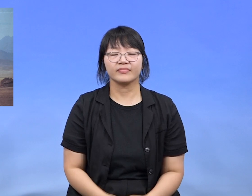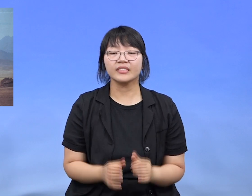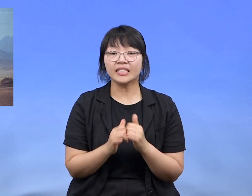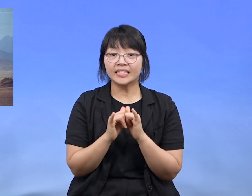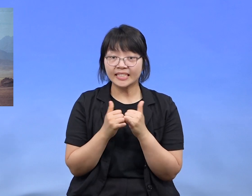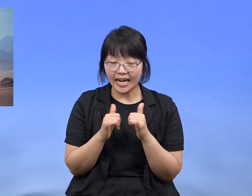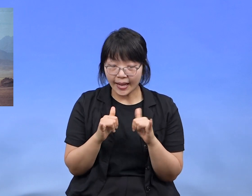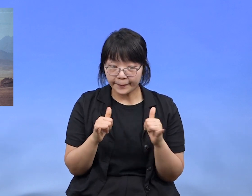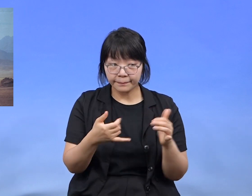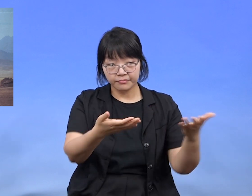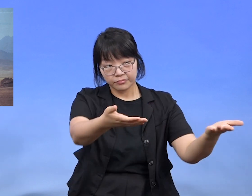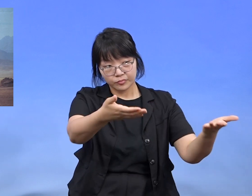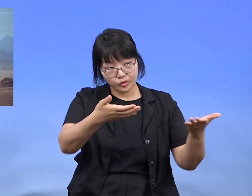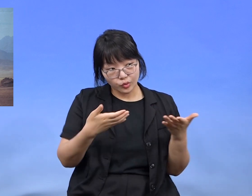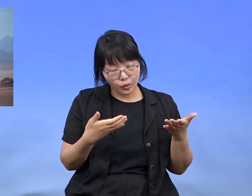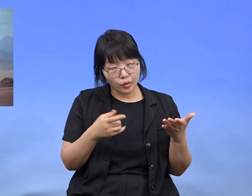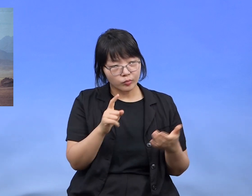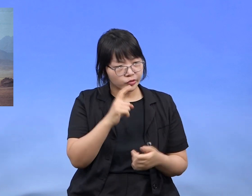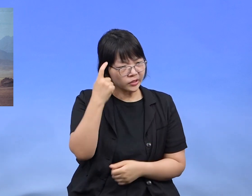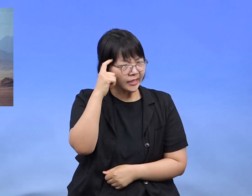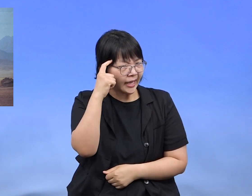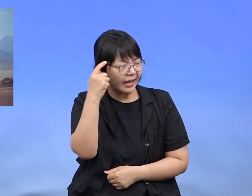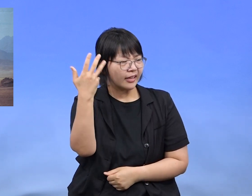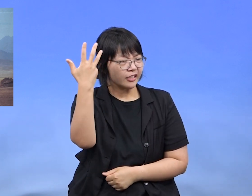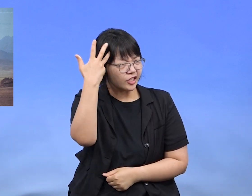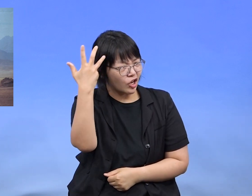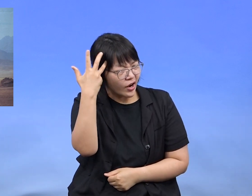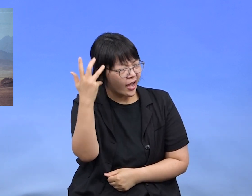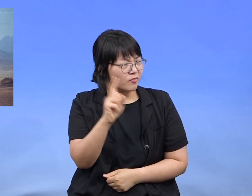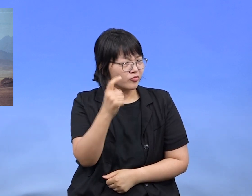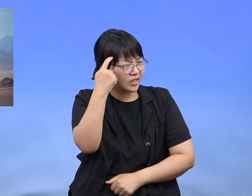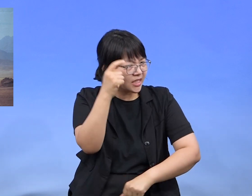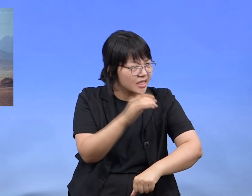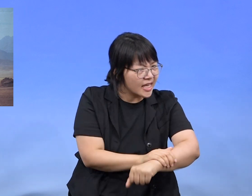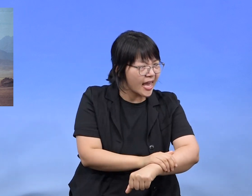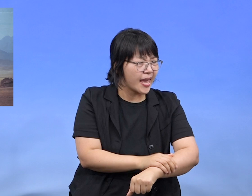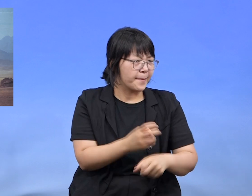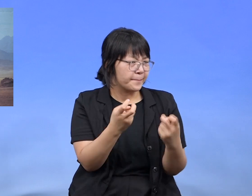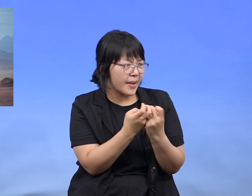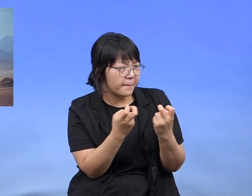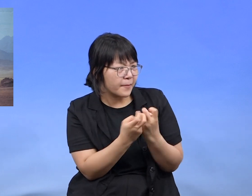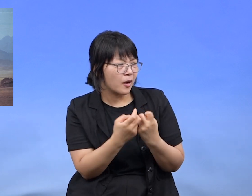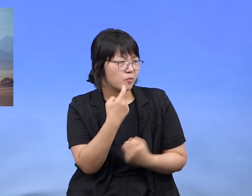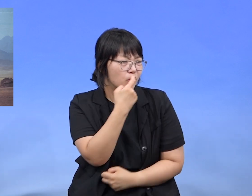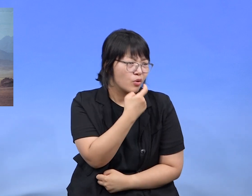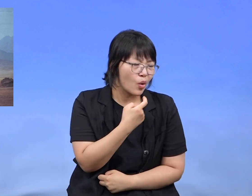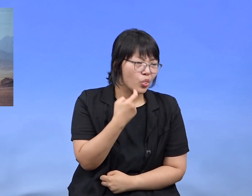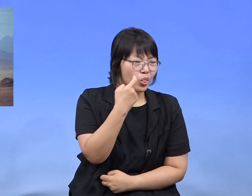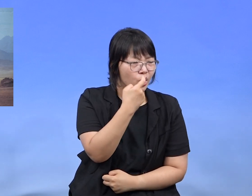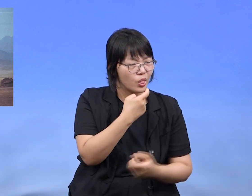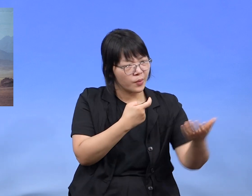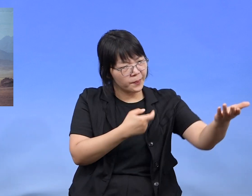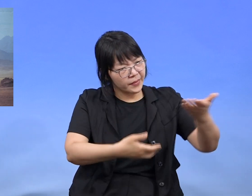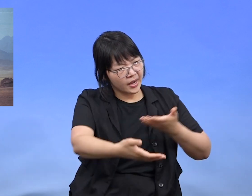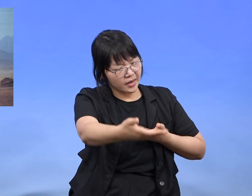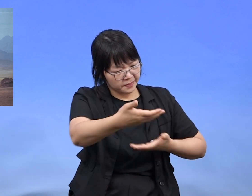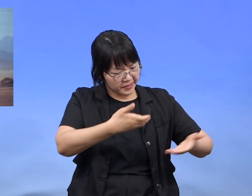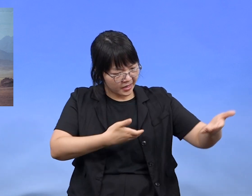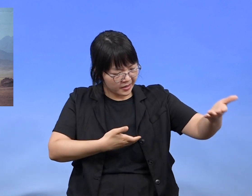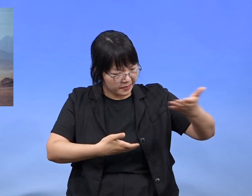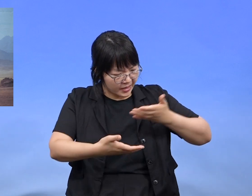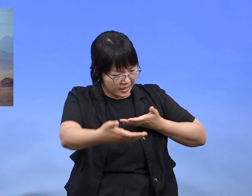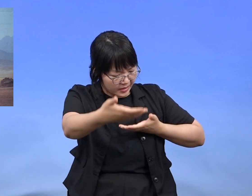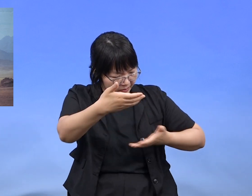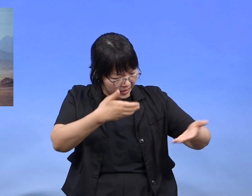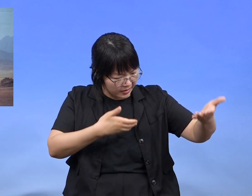사람들이 제공하는 어떤 철학도, 그리고 어떤 지혜도, 어떤 이론도 빛을